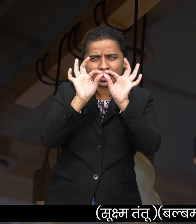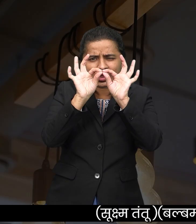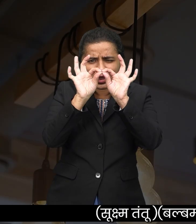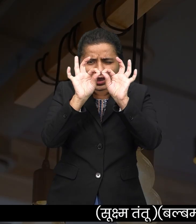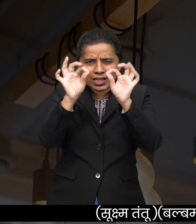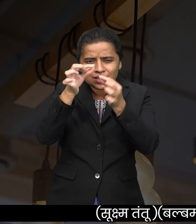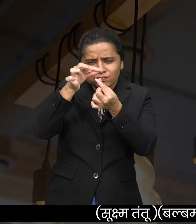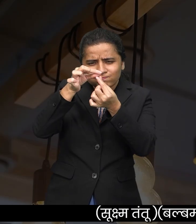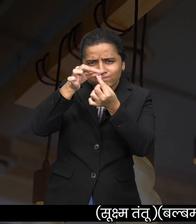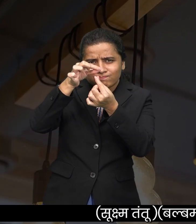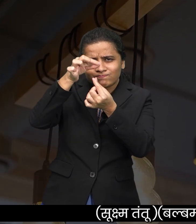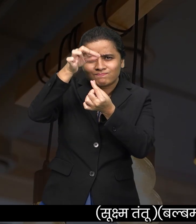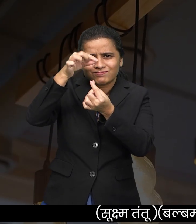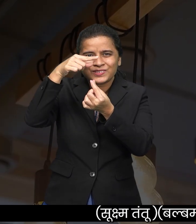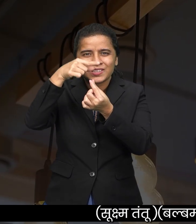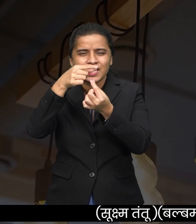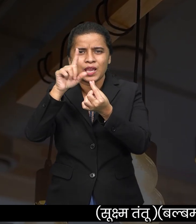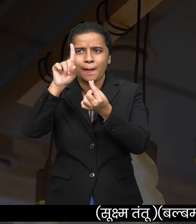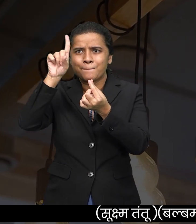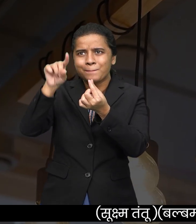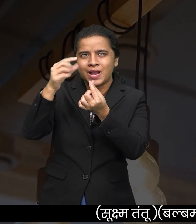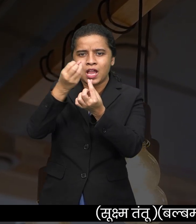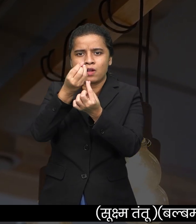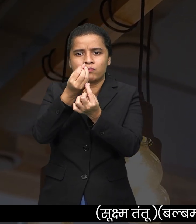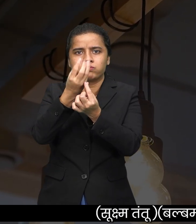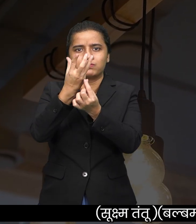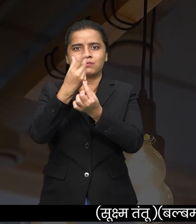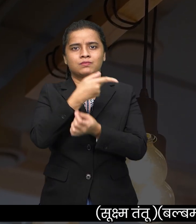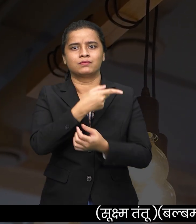सूक्ष्मतंतू, बल्बमध्ये प्रकाश देणारी पातळ तार.